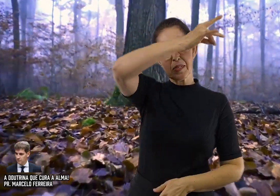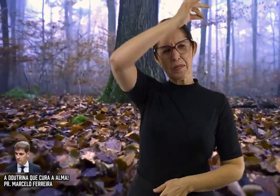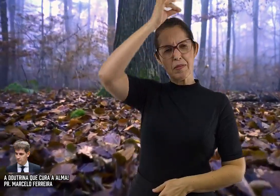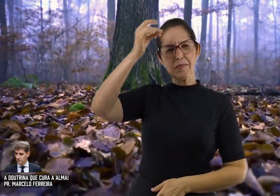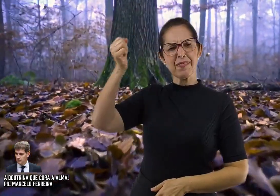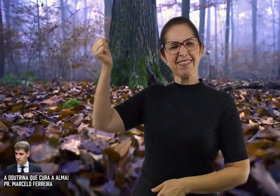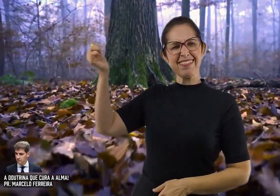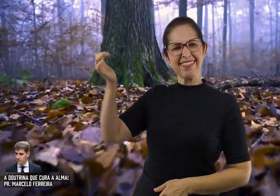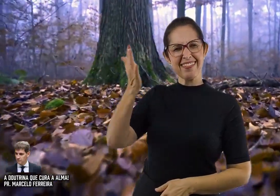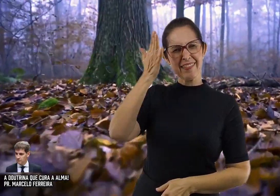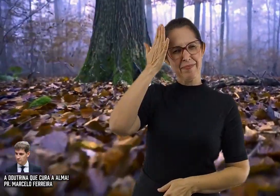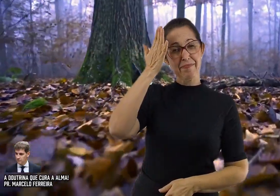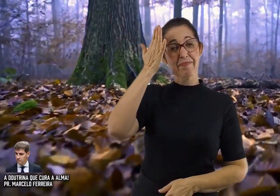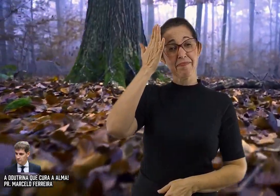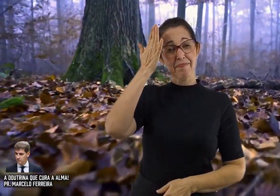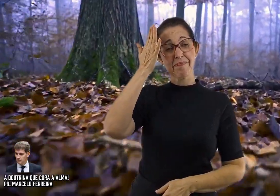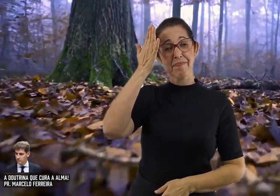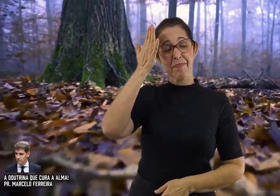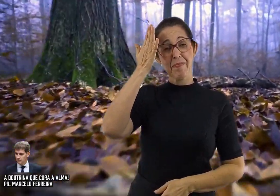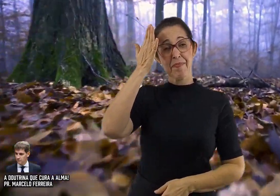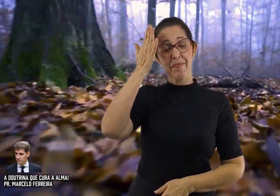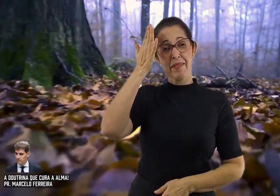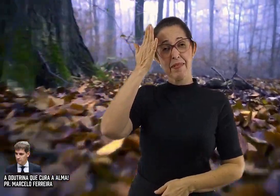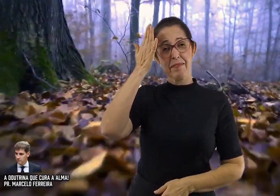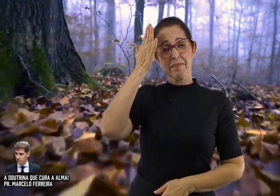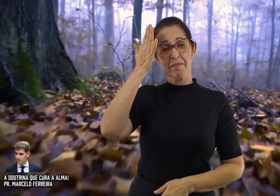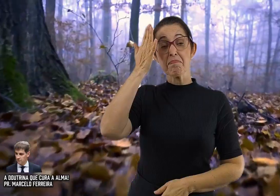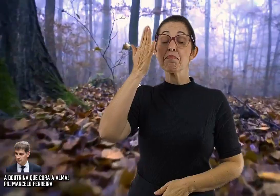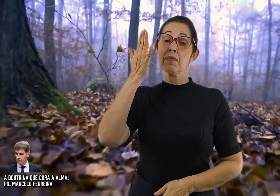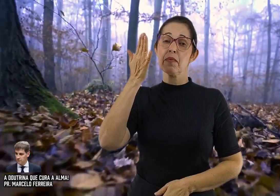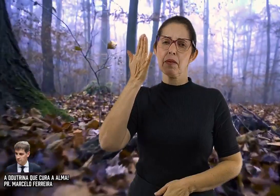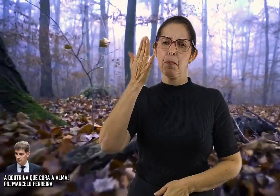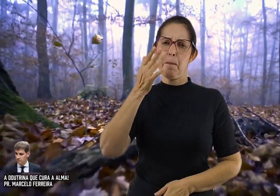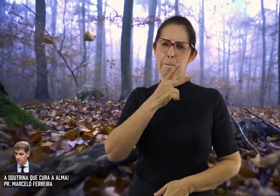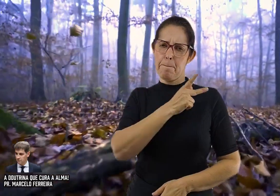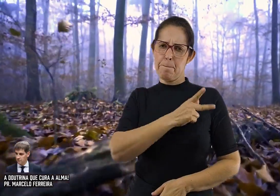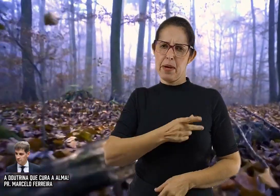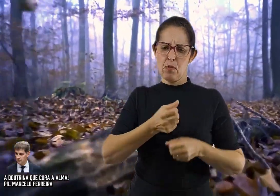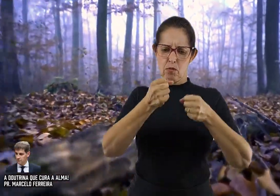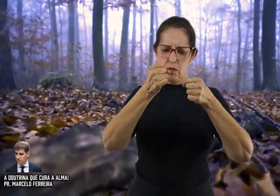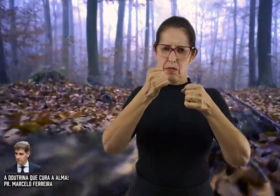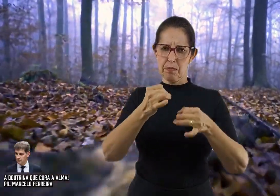assim, quando Paulo escreve para Timóteo, sobre o homem herege, ele fala assim: